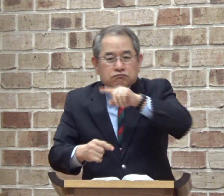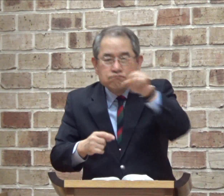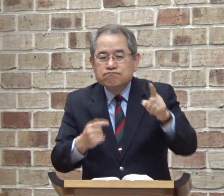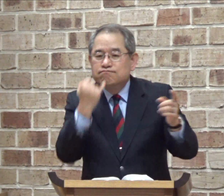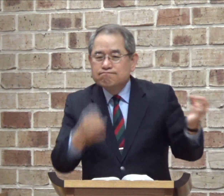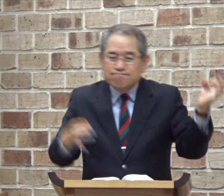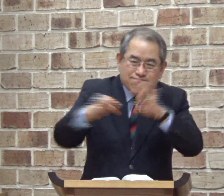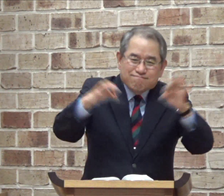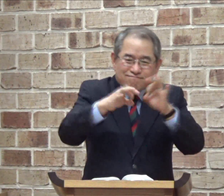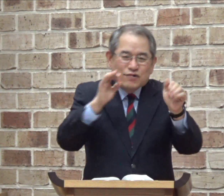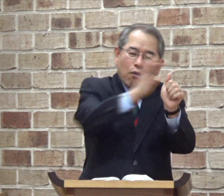계속해서